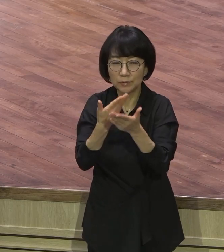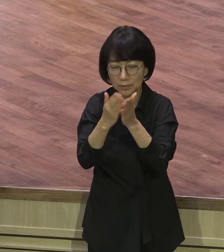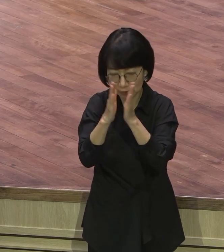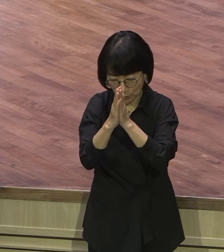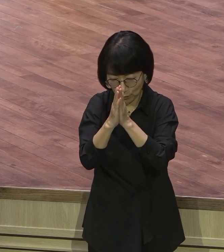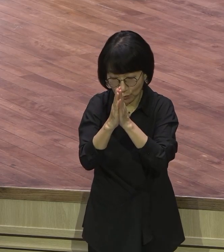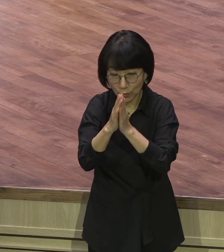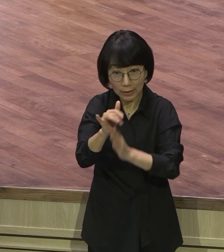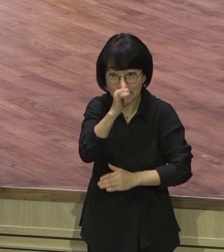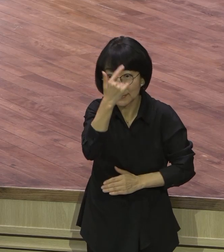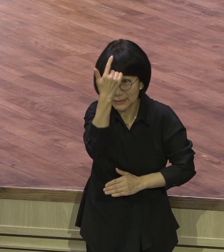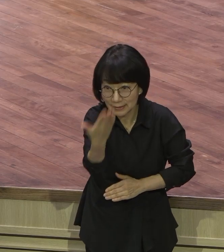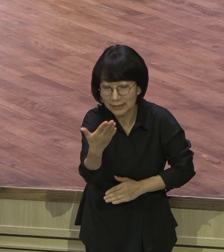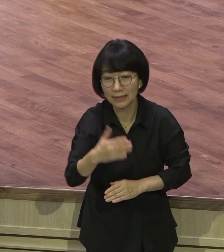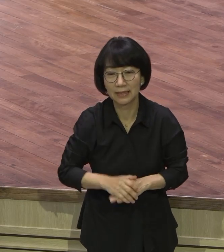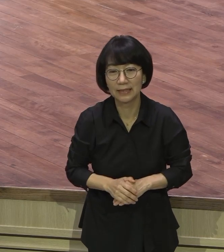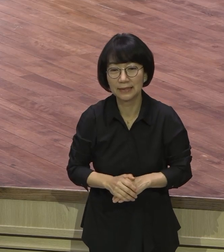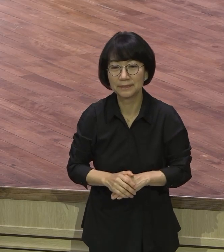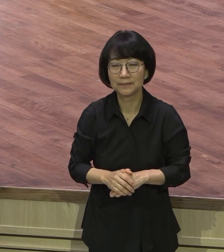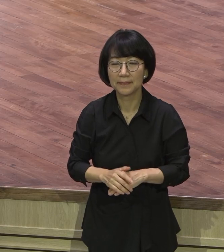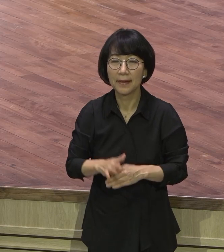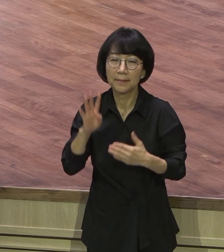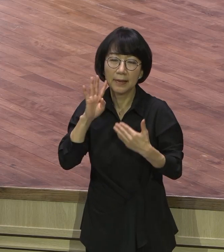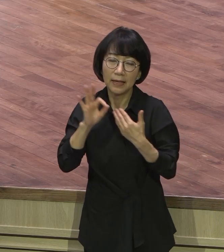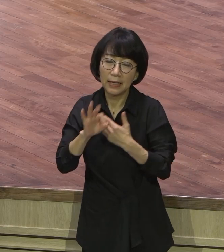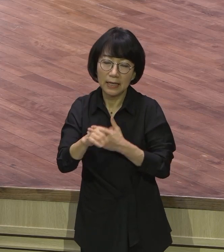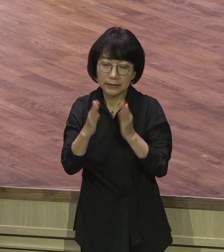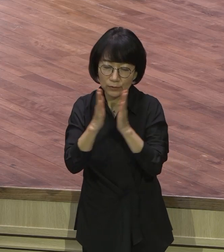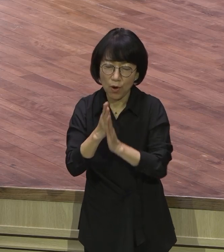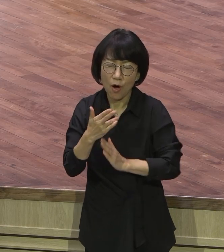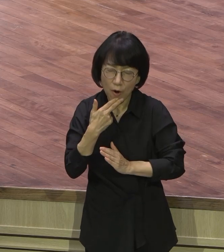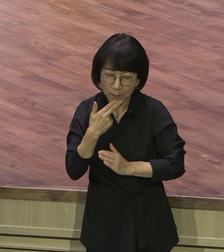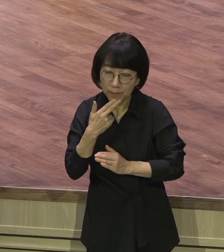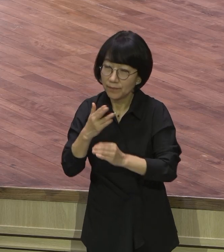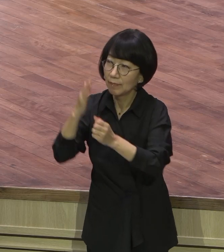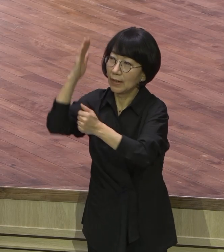그 기도가 없다고 하면 하나님과 상관없는 사람입니다.